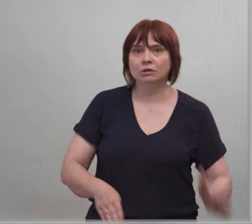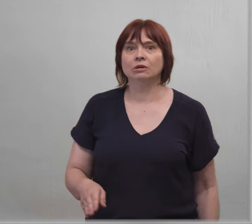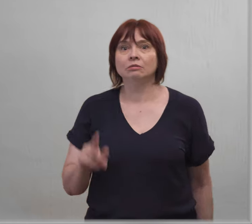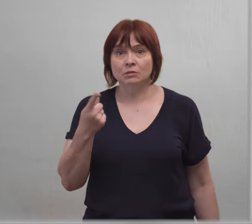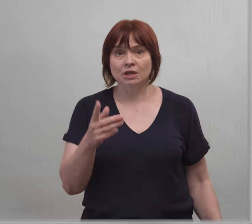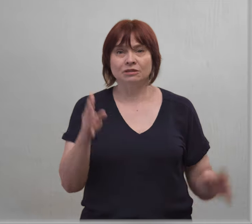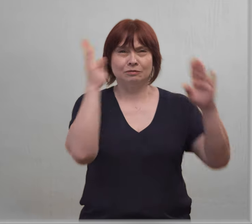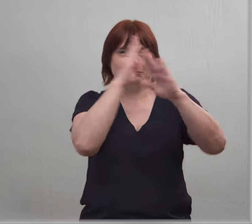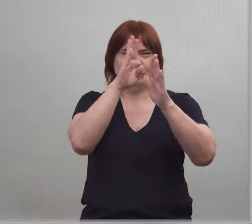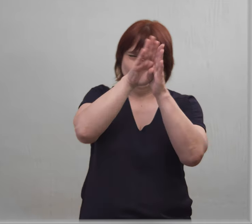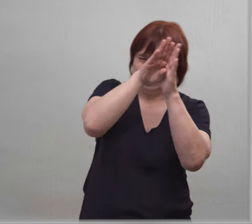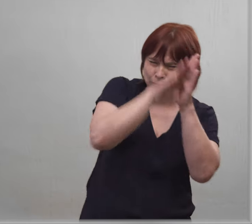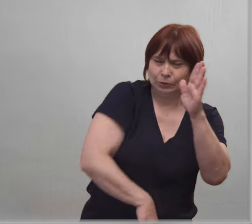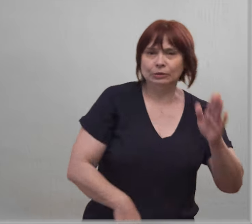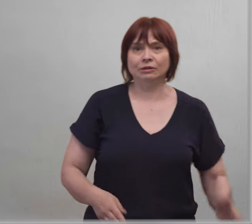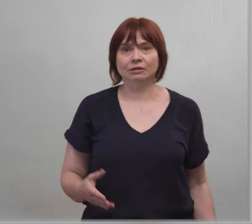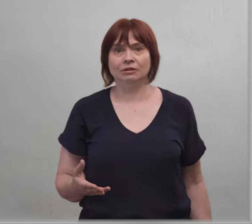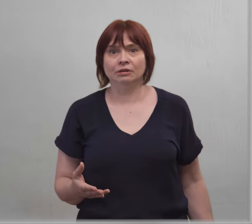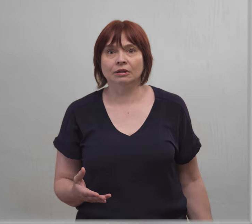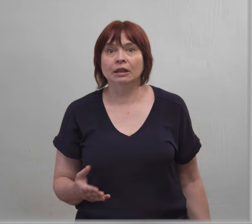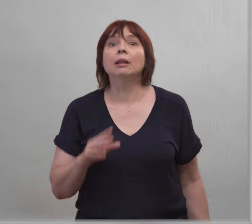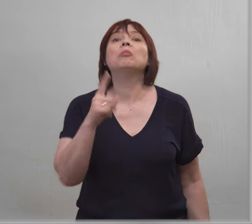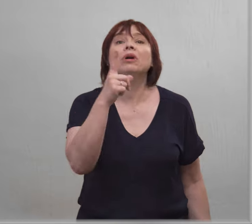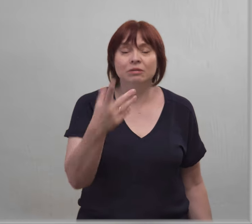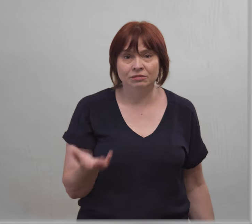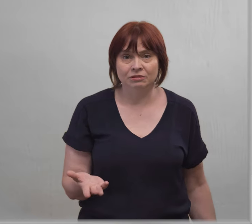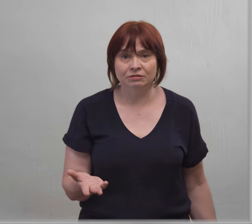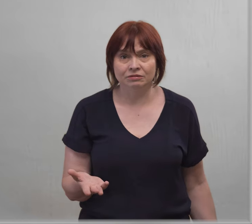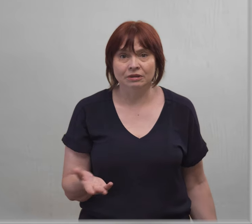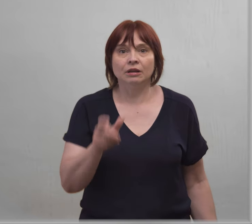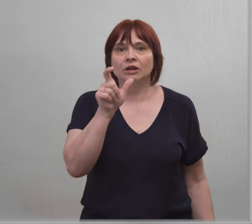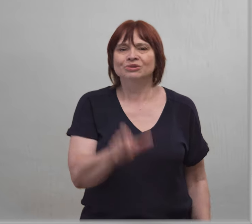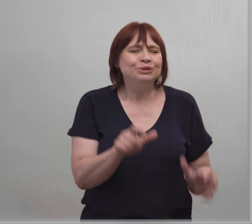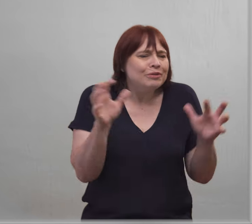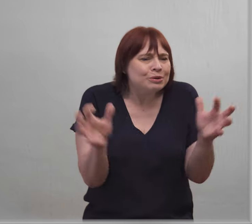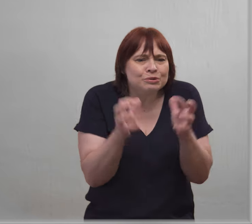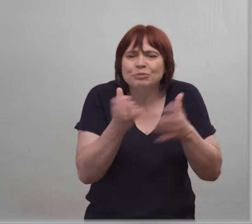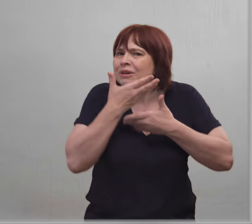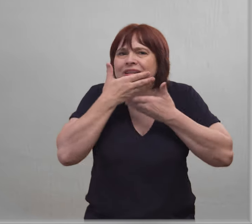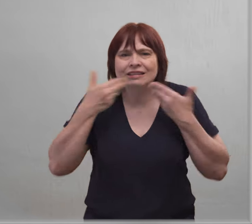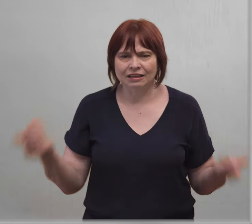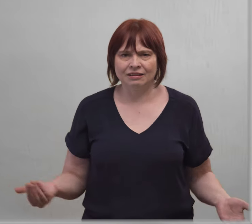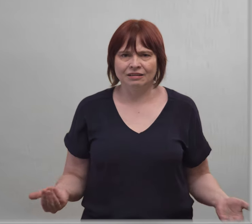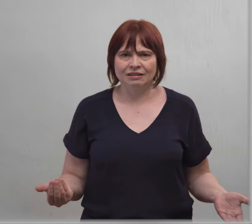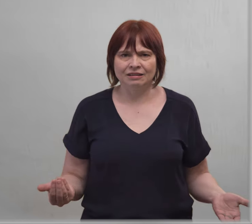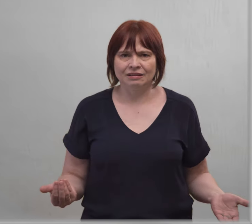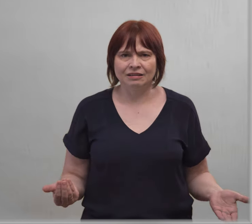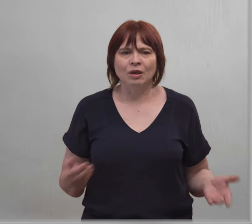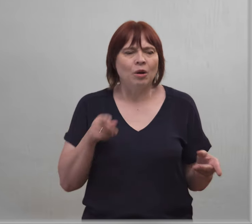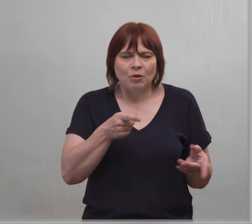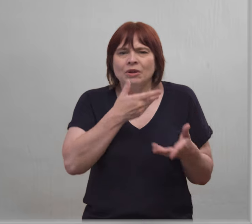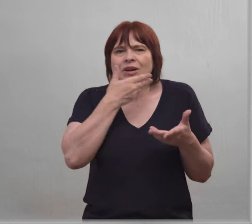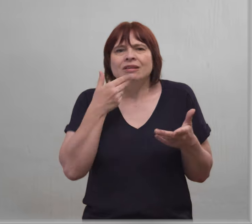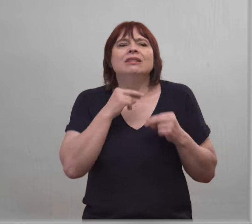Пользуется. Экология заражается и так далее. Почему? Потому что человек не относится